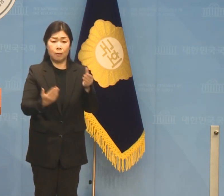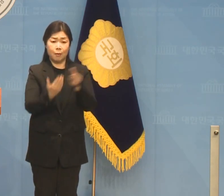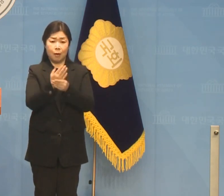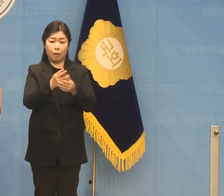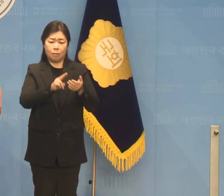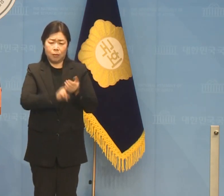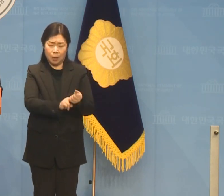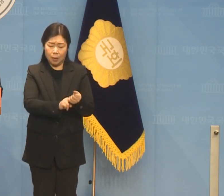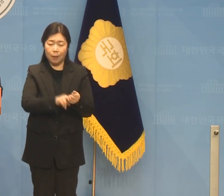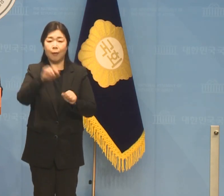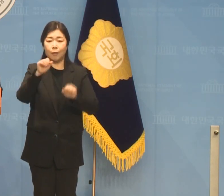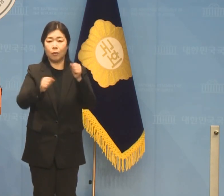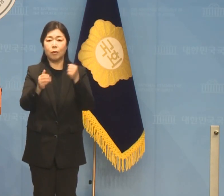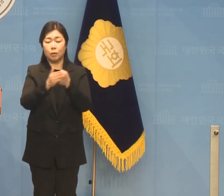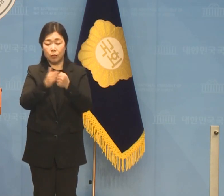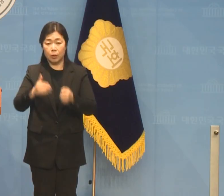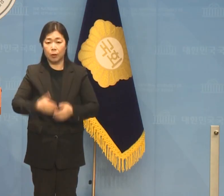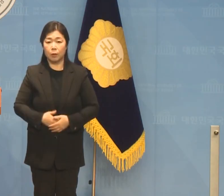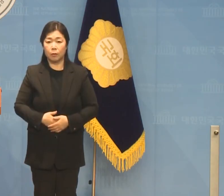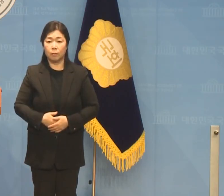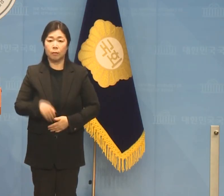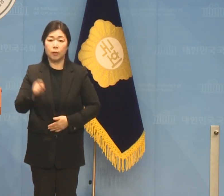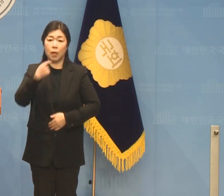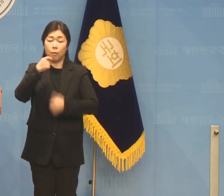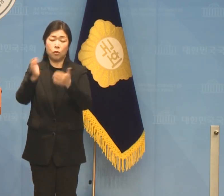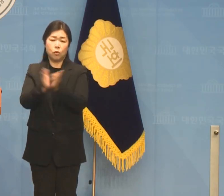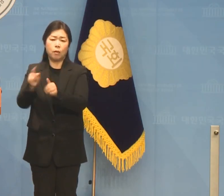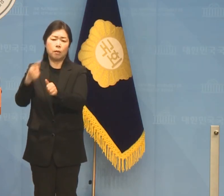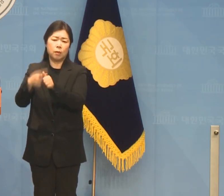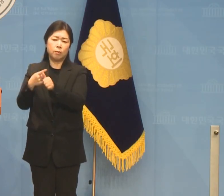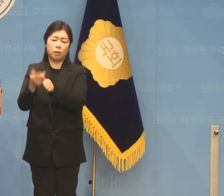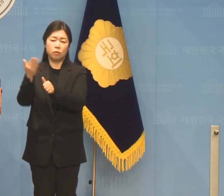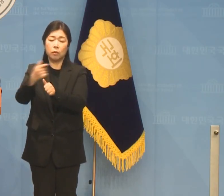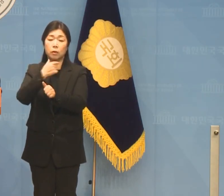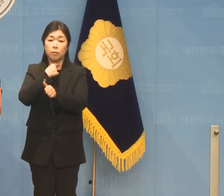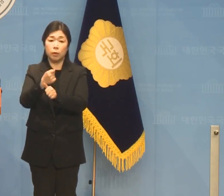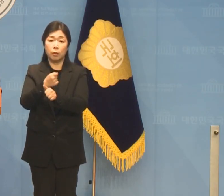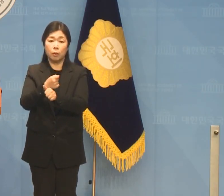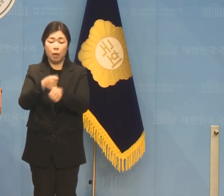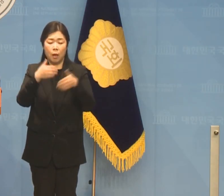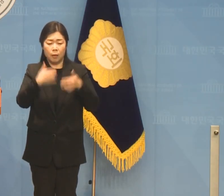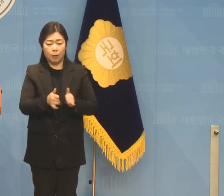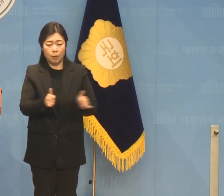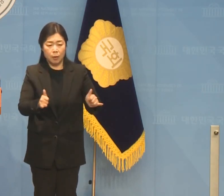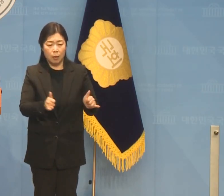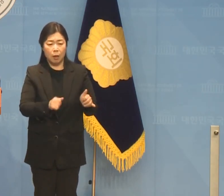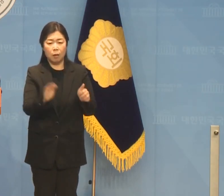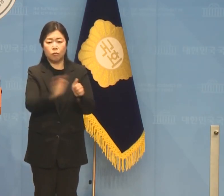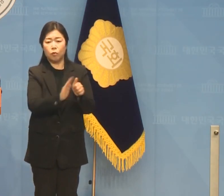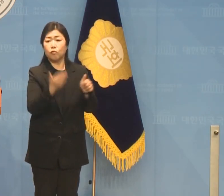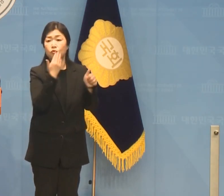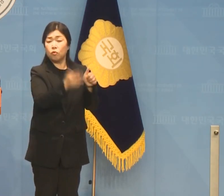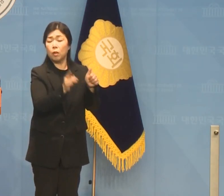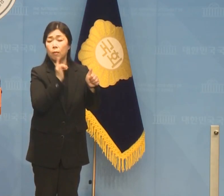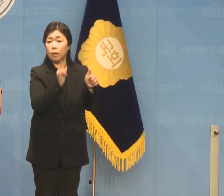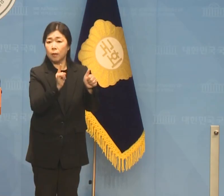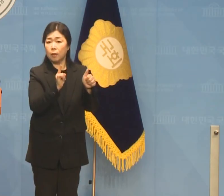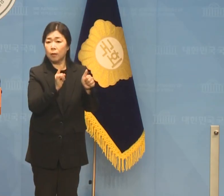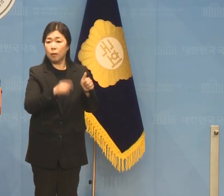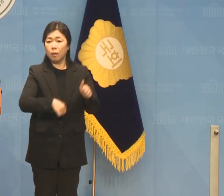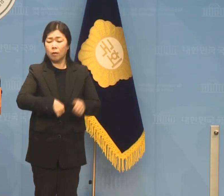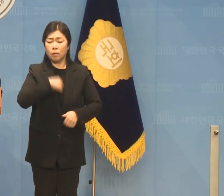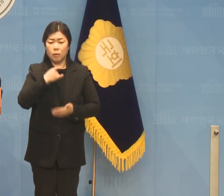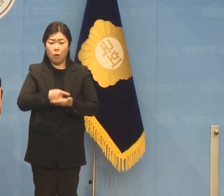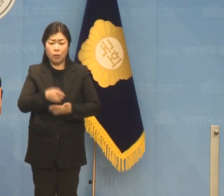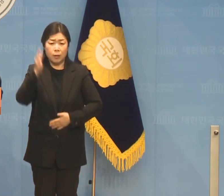있기 때문입니다. 민주당도 비판해서 예외일 수 없습니다. 약자의 눈물을 닦아주겠다며 정의를 부르짖던